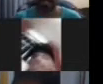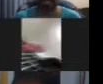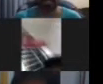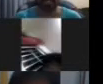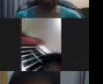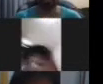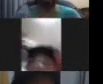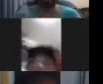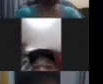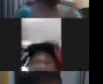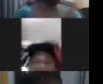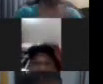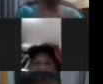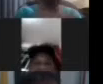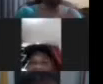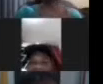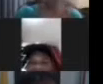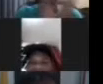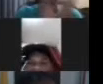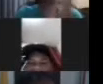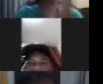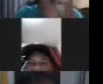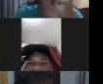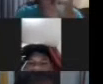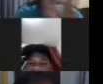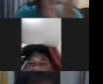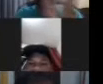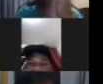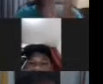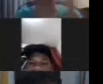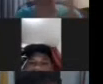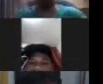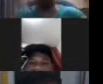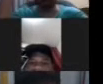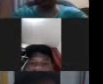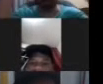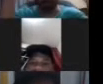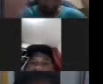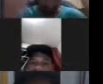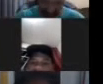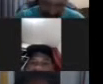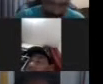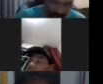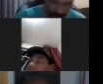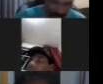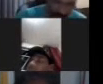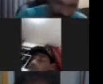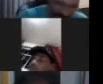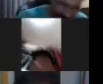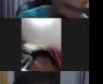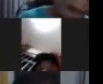Lindo, é! Palmas pra ela, gente. Pode bater palma, muito boa. Show!